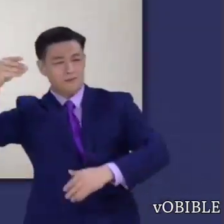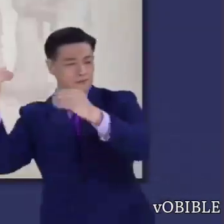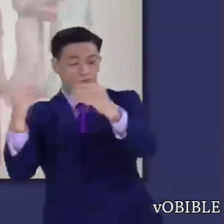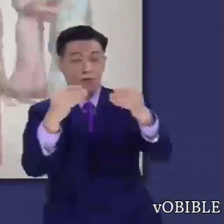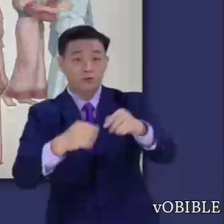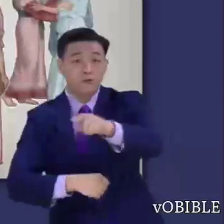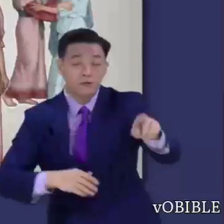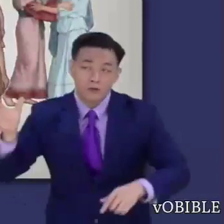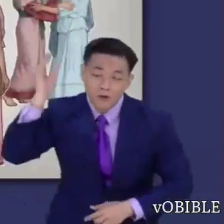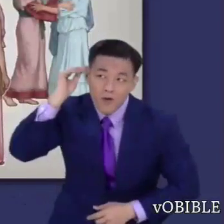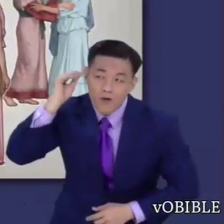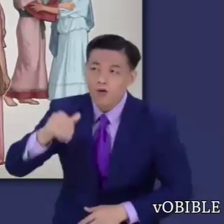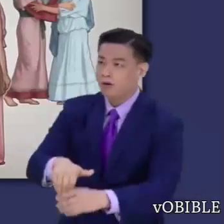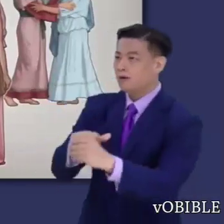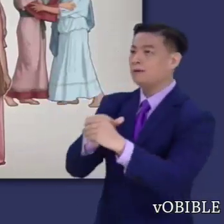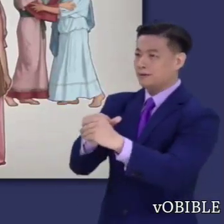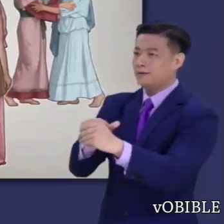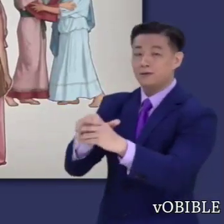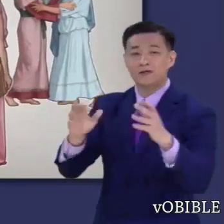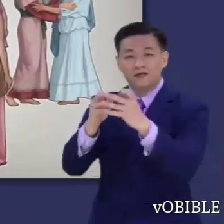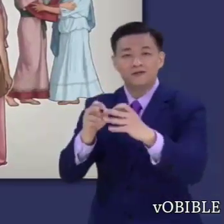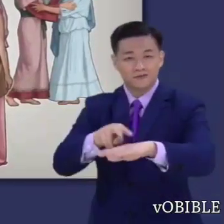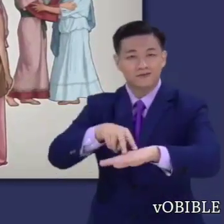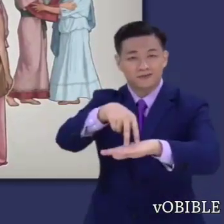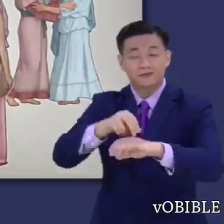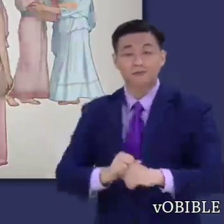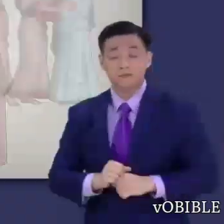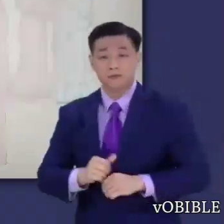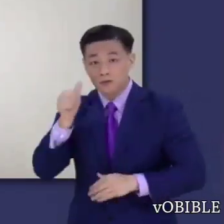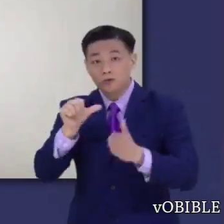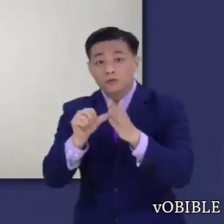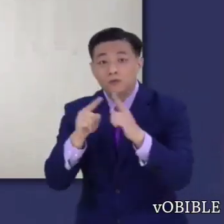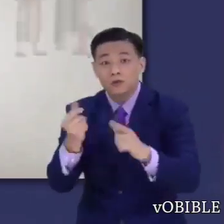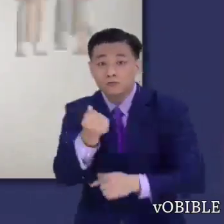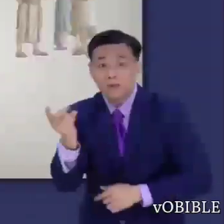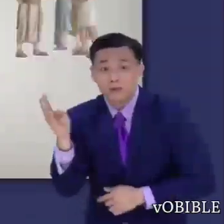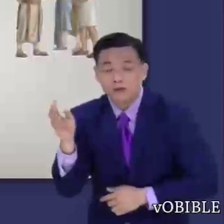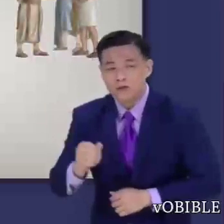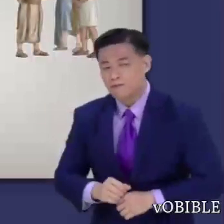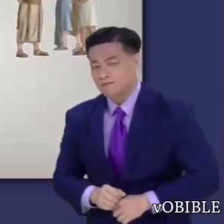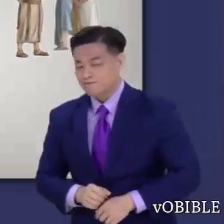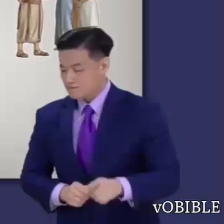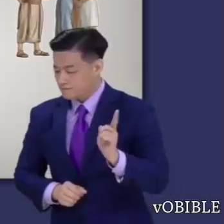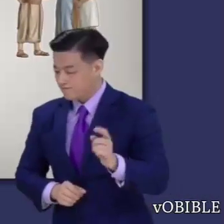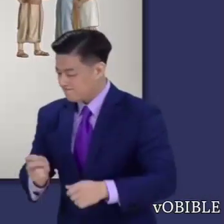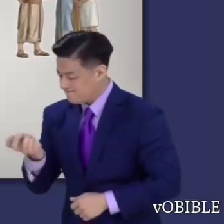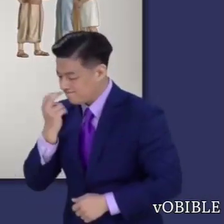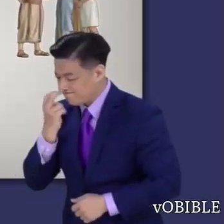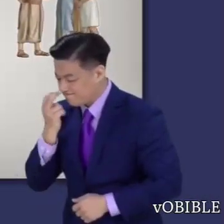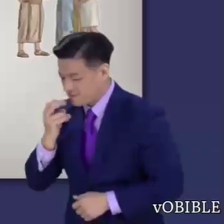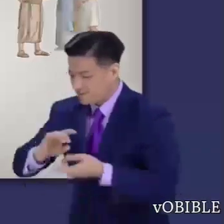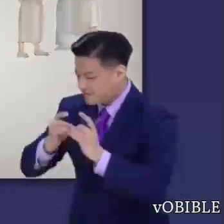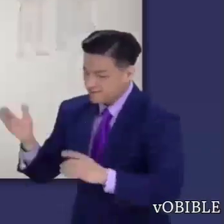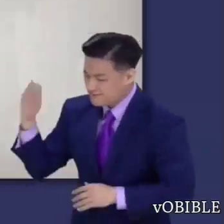堂传道，不久就在那里建立了一群会众。有些犹太人嫉妒保罗，